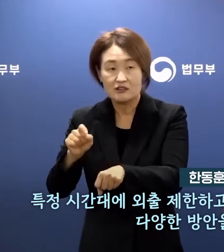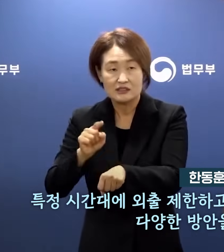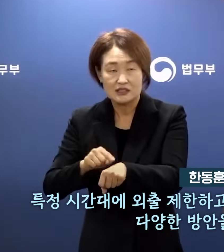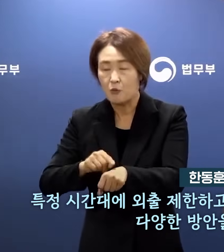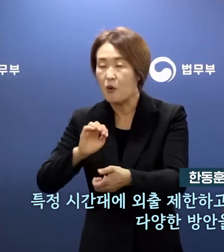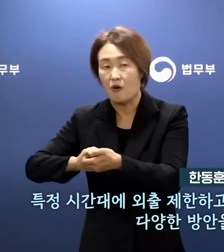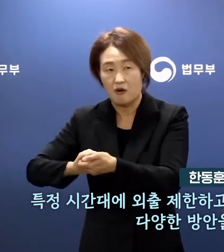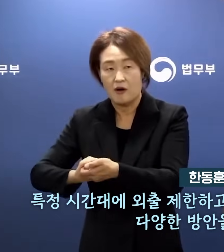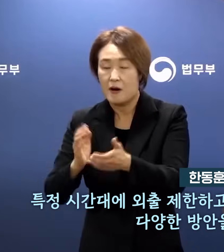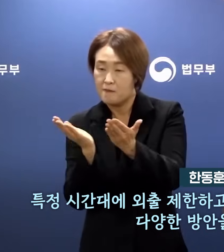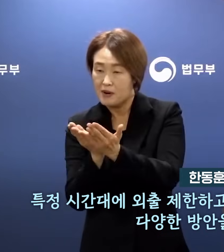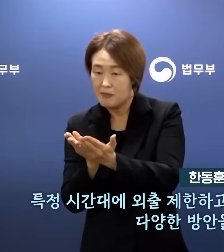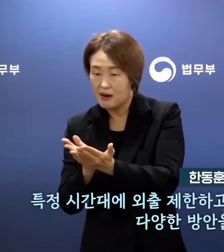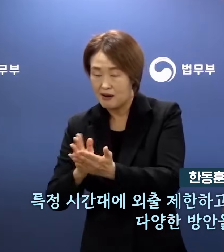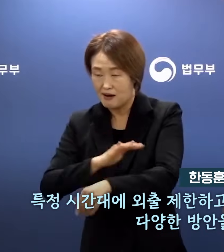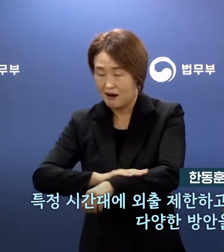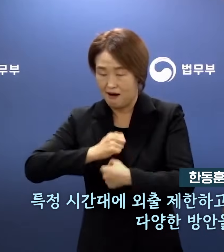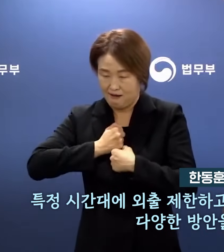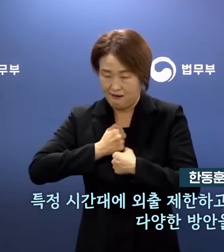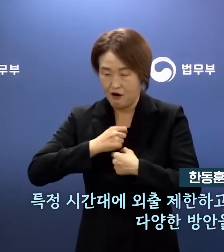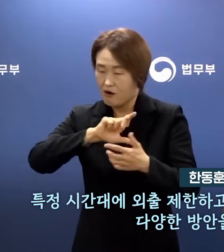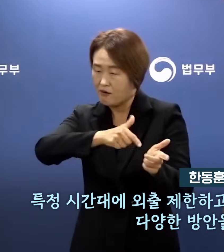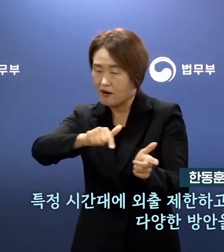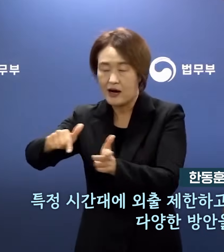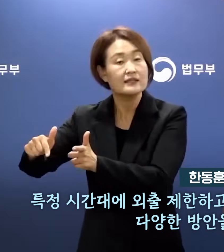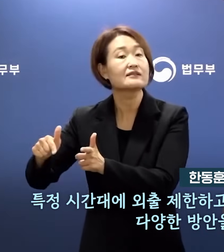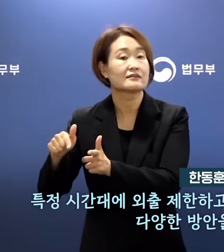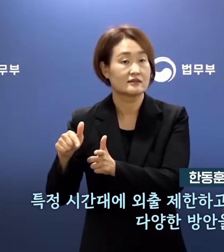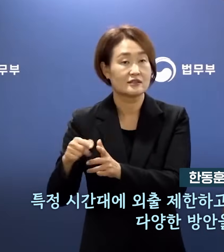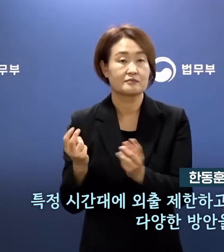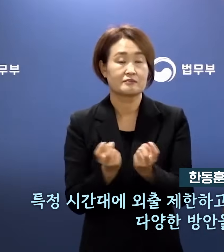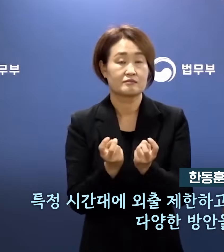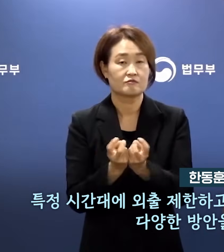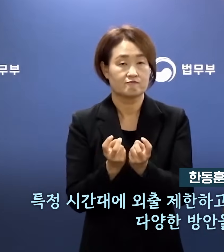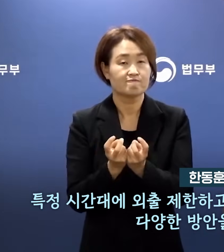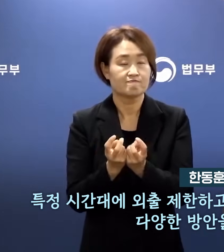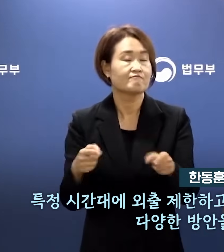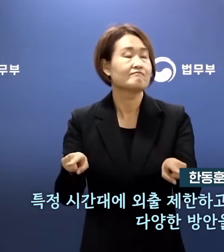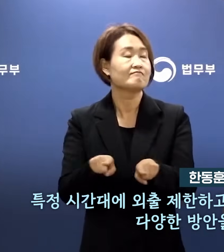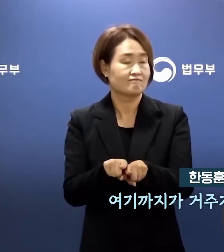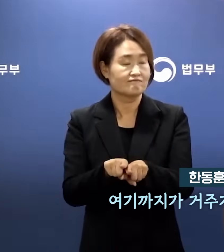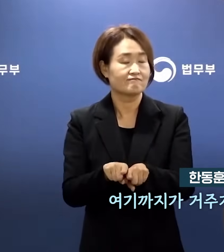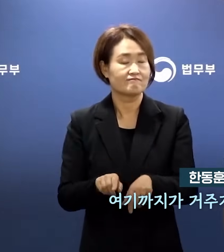제한하고 맞춤형 준수 사항을 추가하는 등 다양한 방안을 병행하겠습니다.